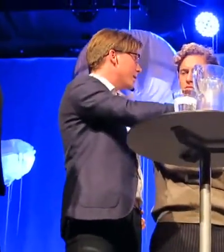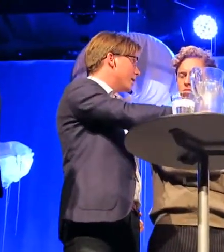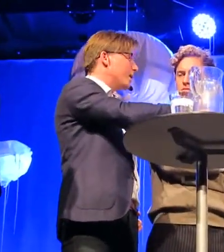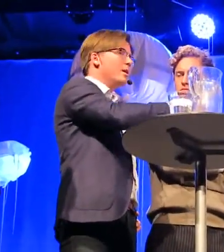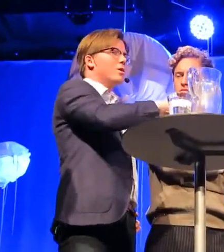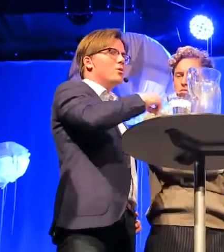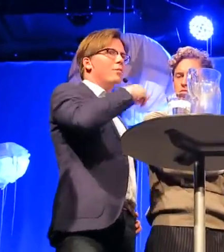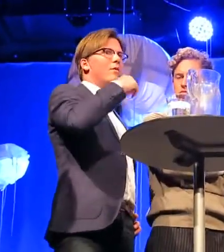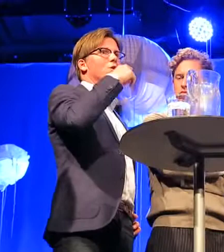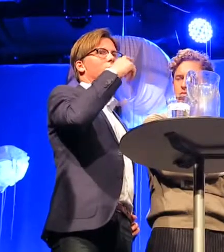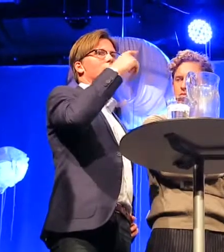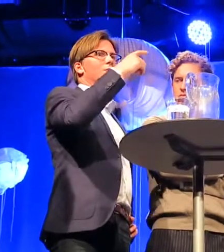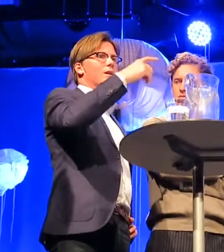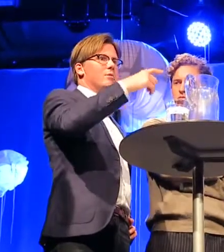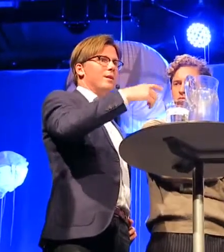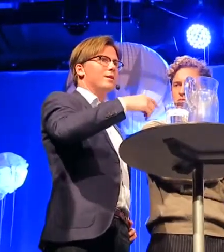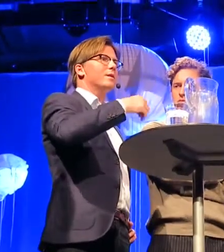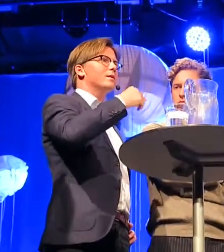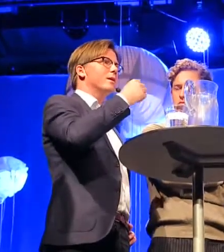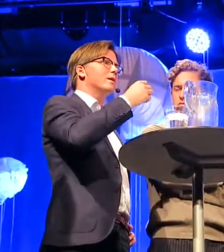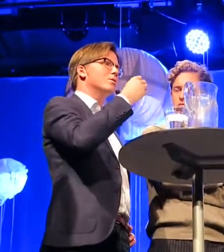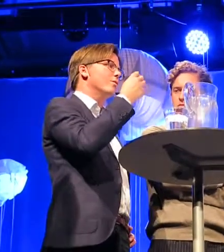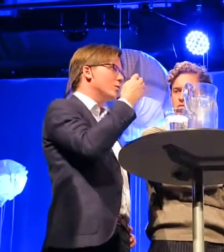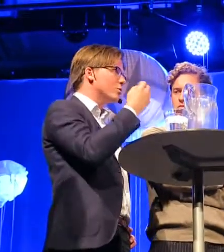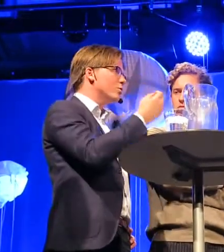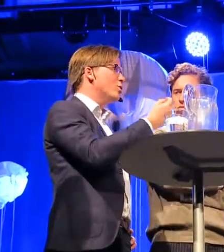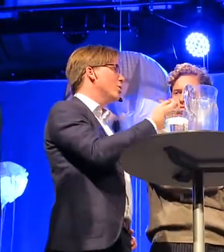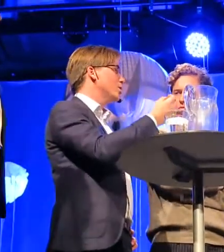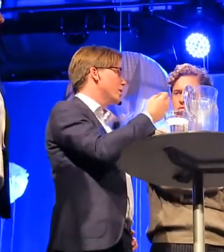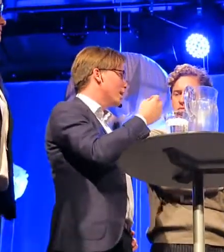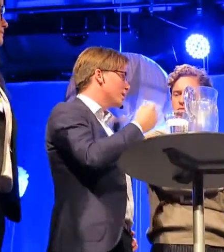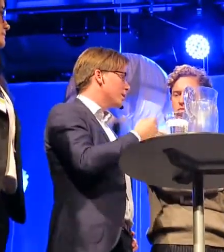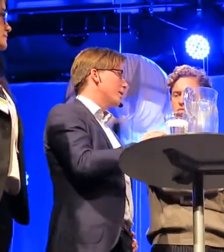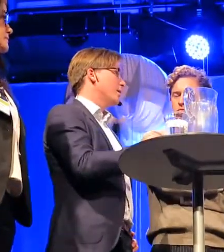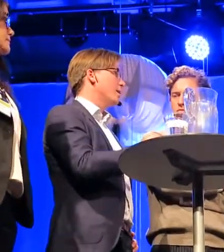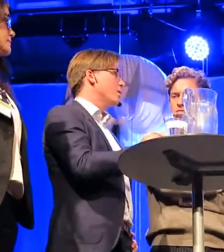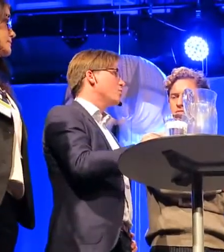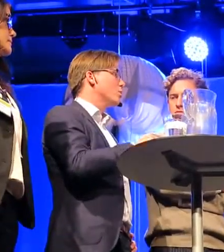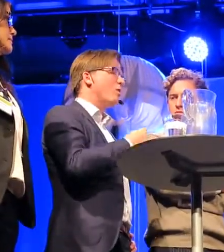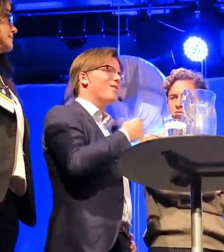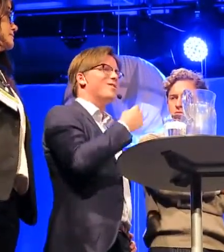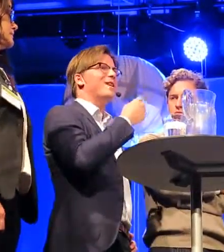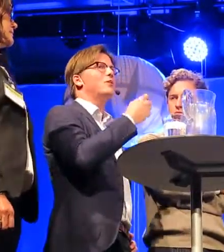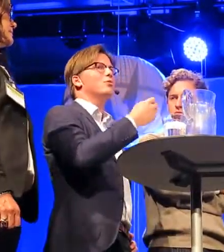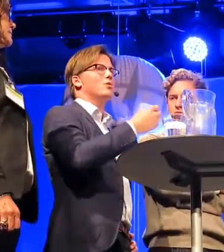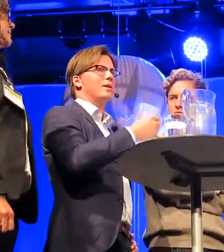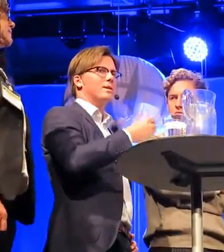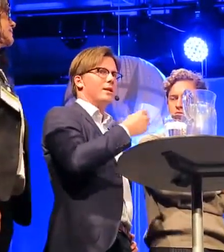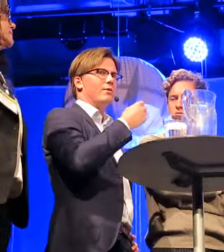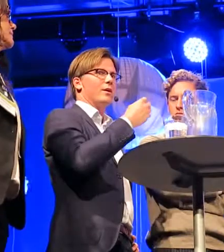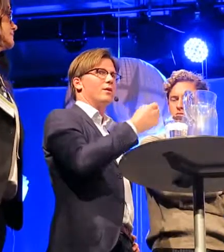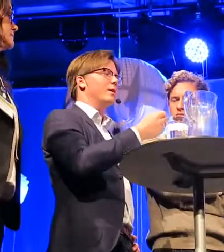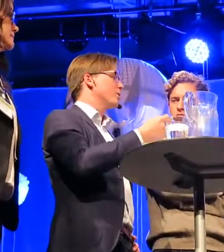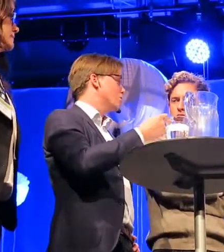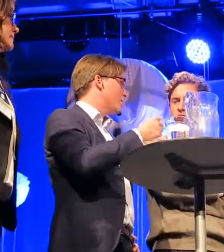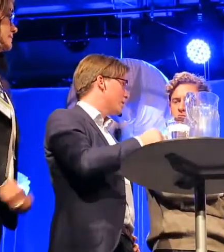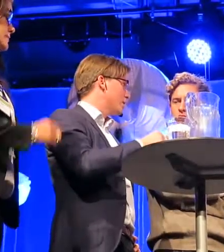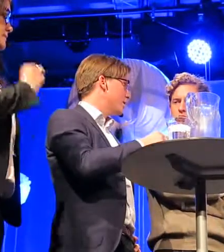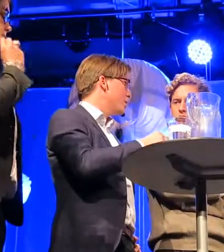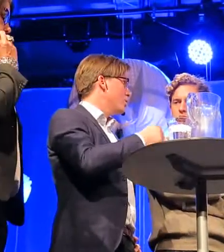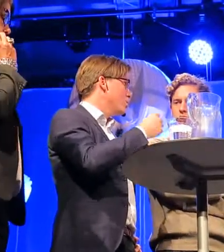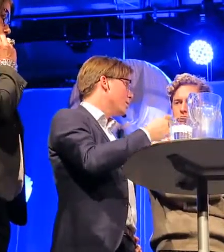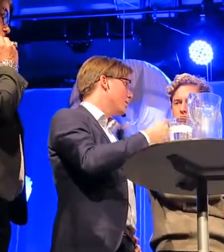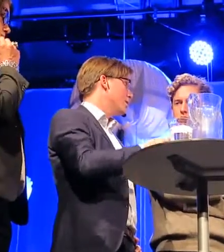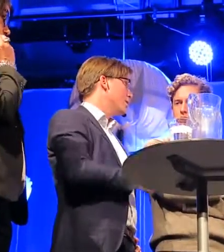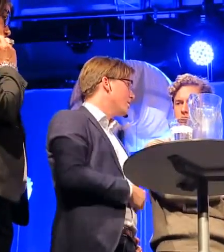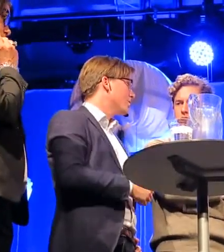i fattiga länder. Jag bara försöker beskriva det som den riktiga liksom, nöten att knäcka. Hur klarar en industrialisering av ett antal länder som är